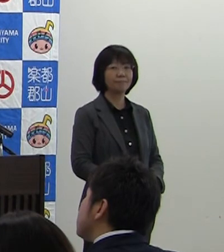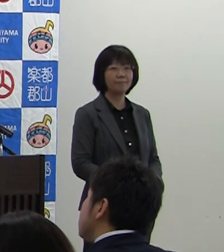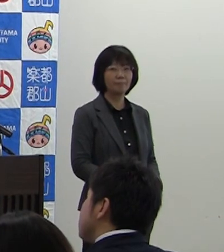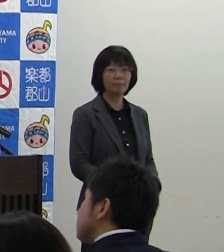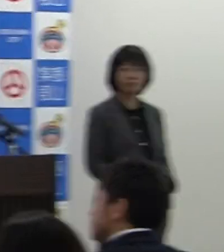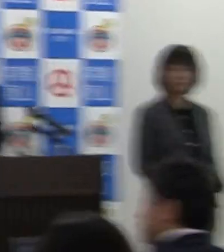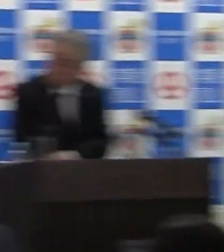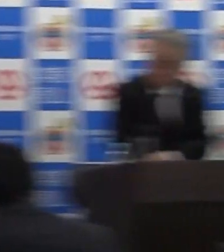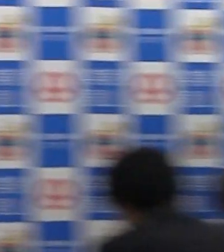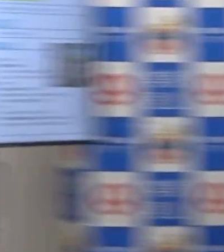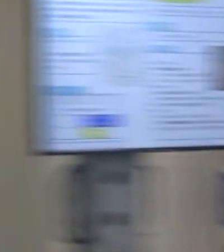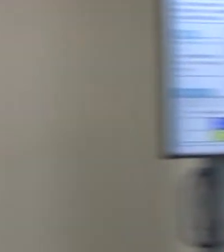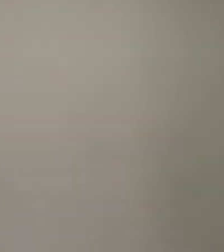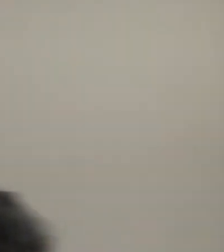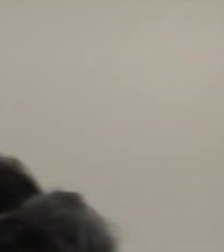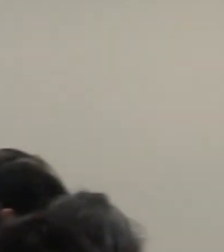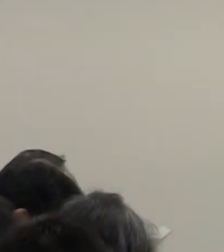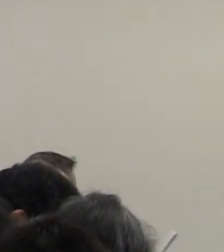どうぞ。